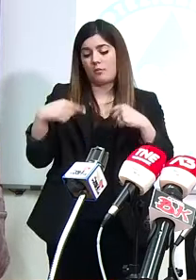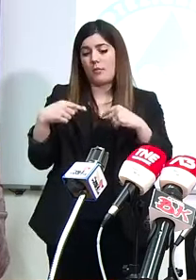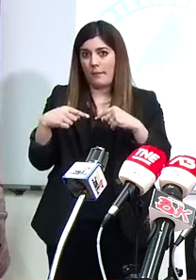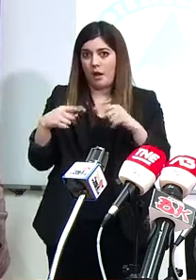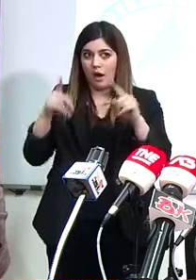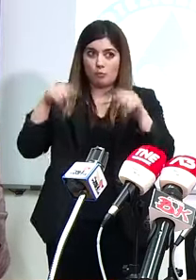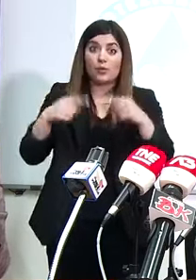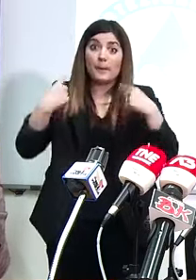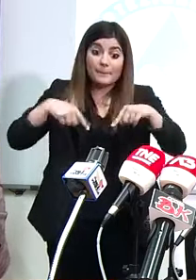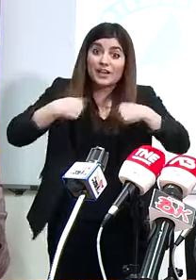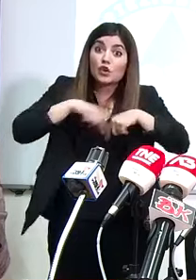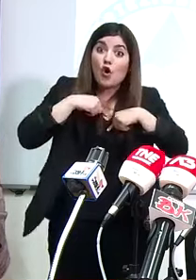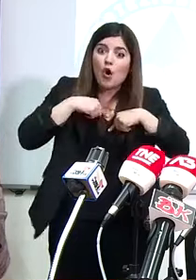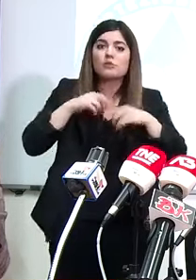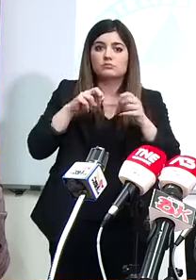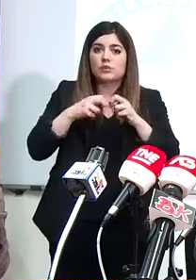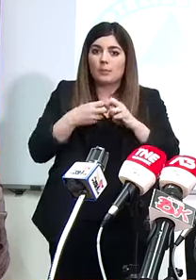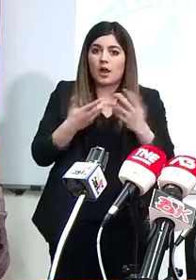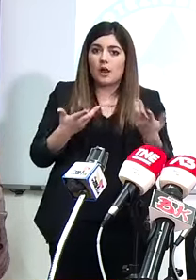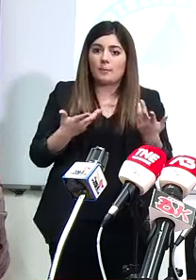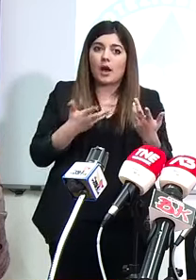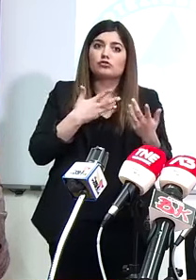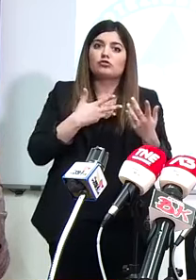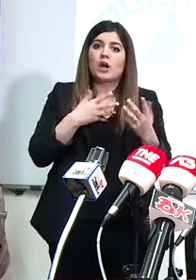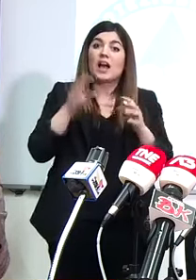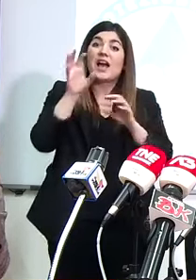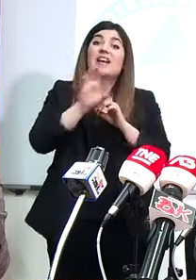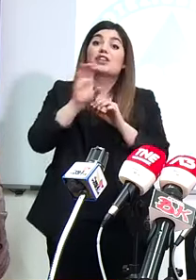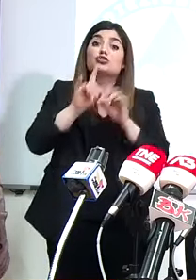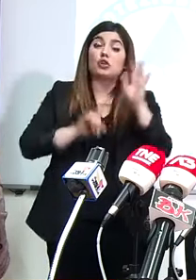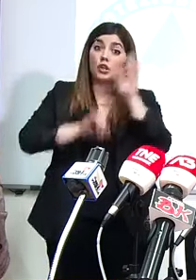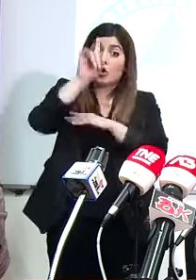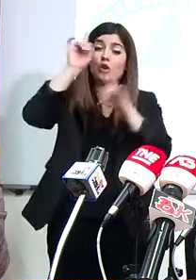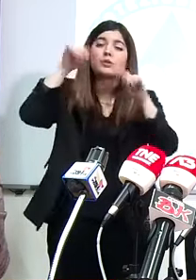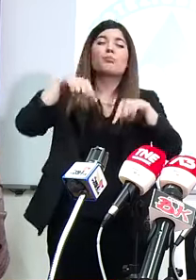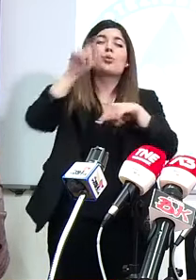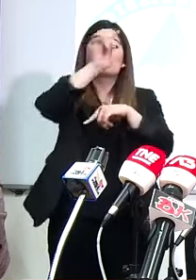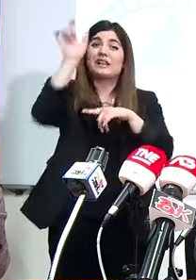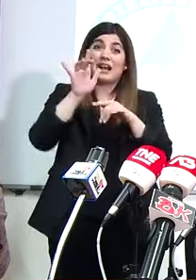insomma le regioni del nord e anche del centro italia comunque sono coinvolte